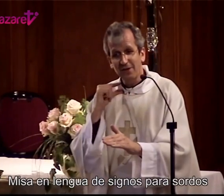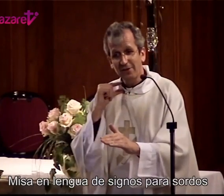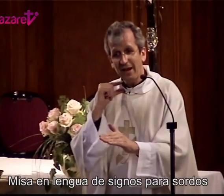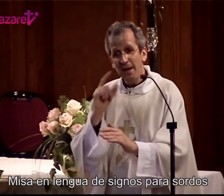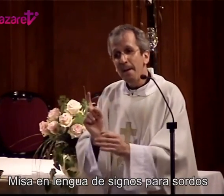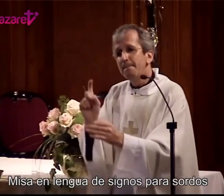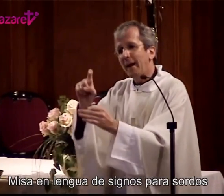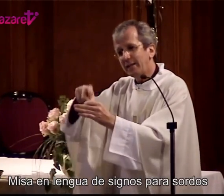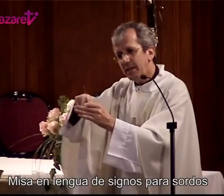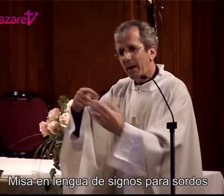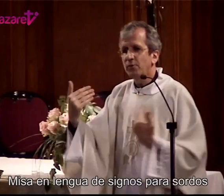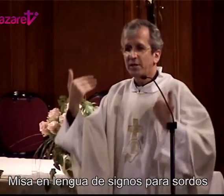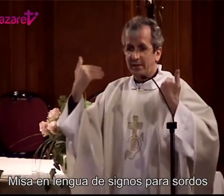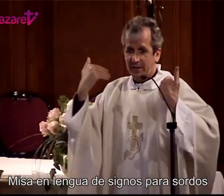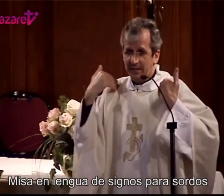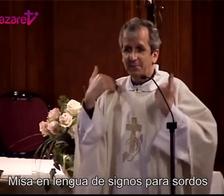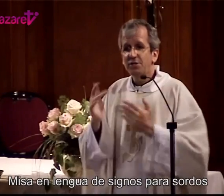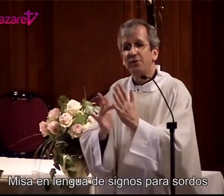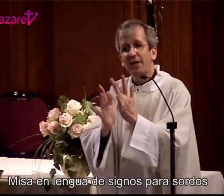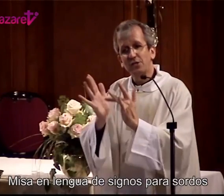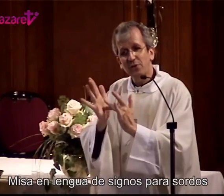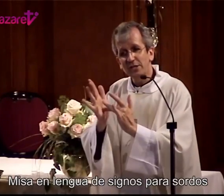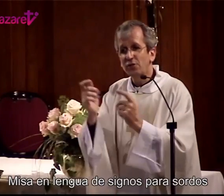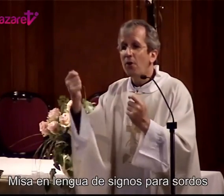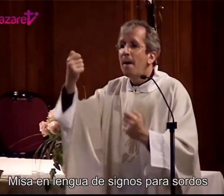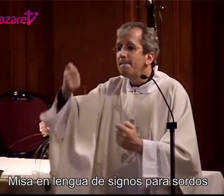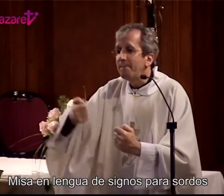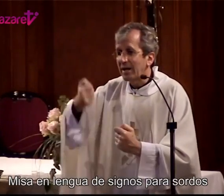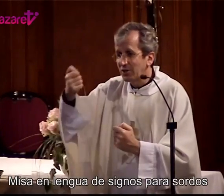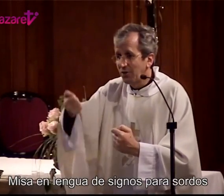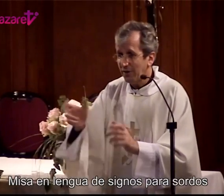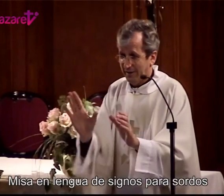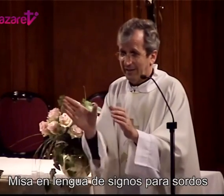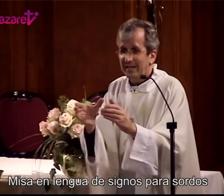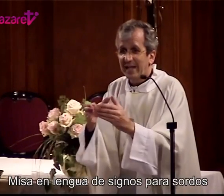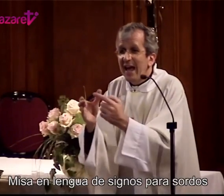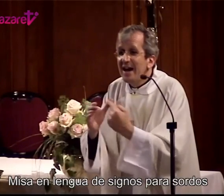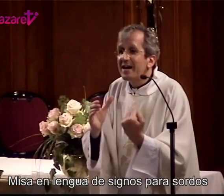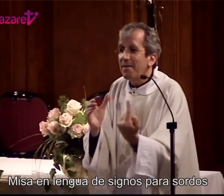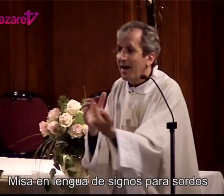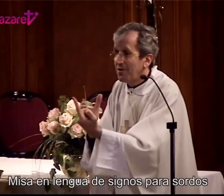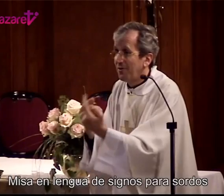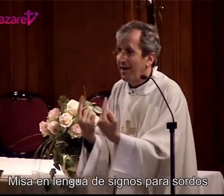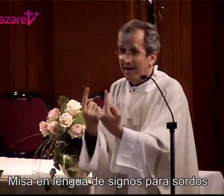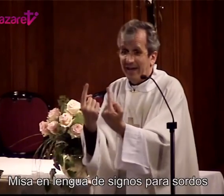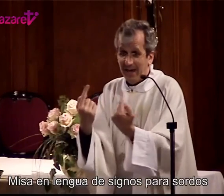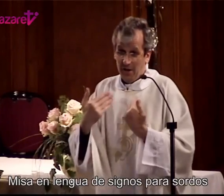sacerdotal, participamos de esa misión de Jesucristo, pastor de este rebaño que,